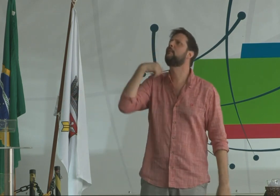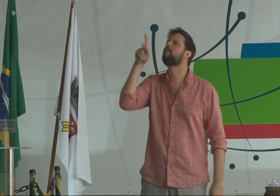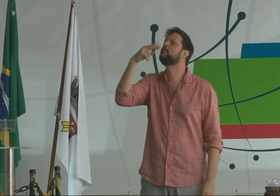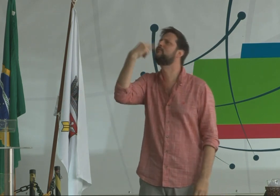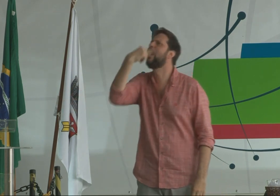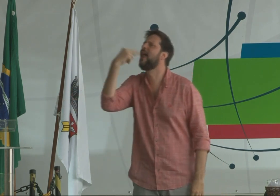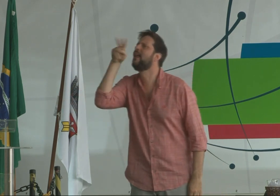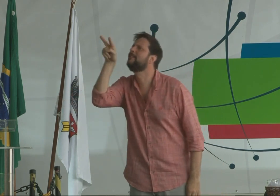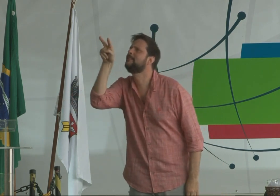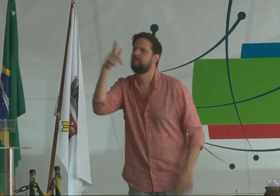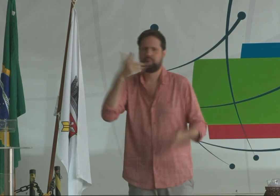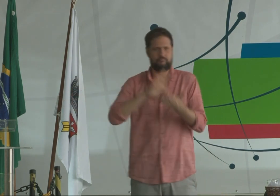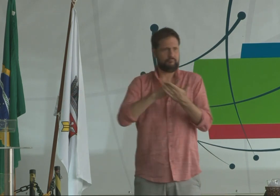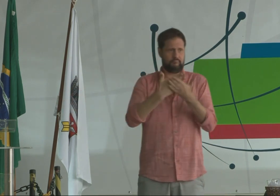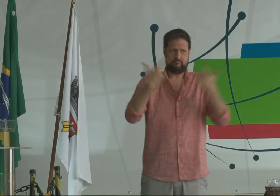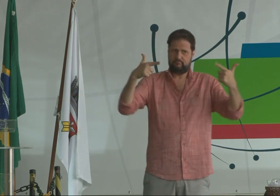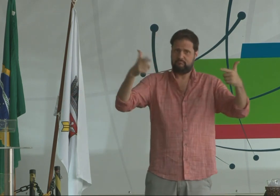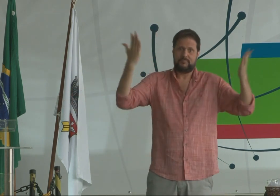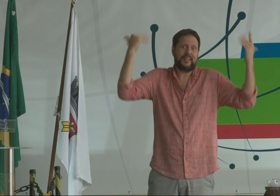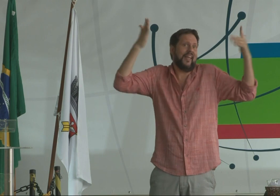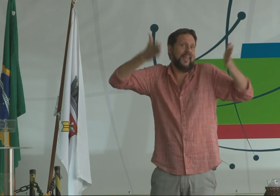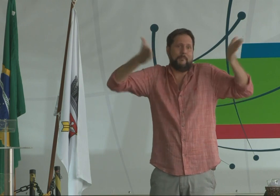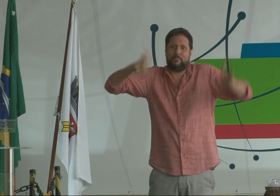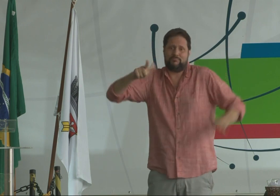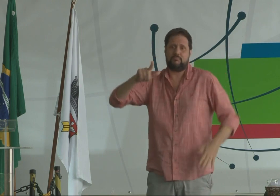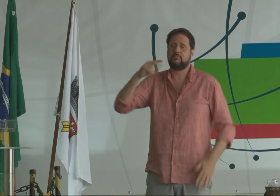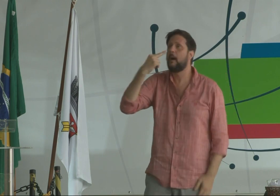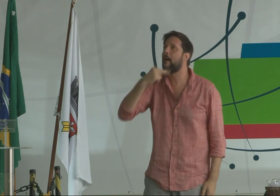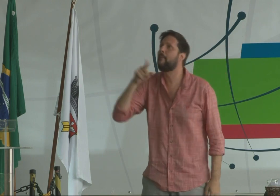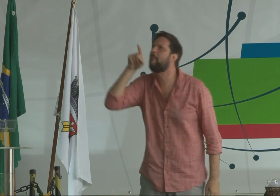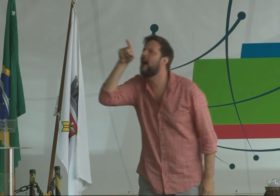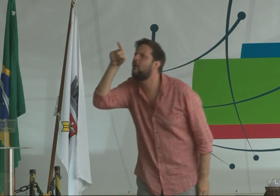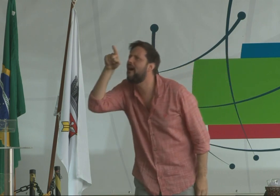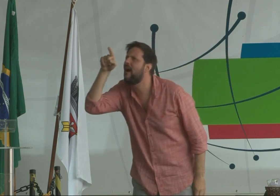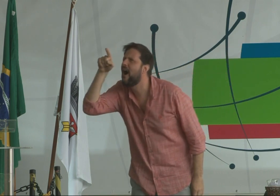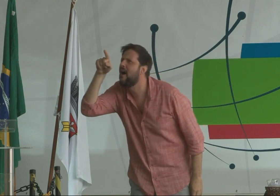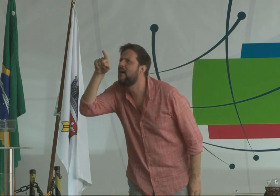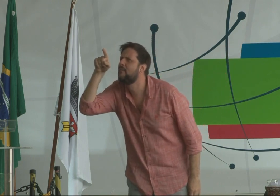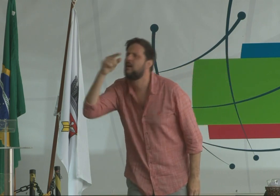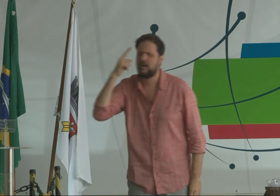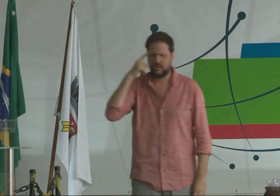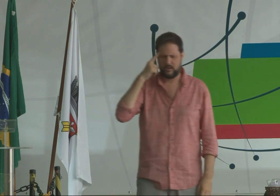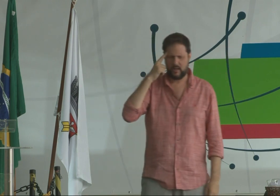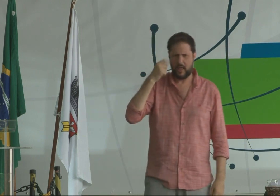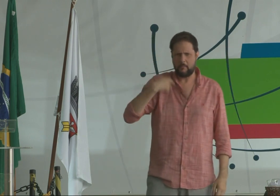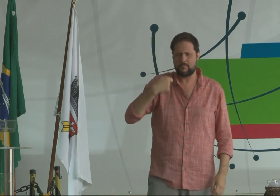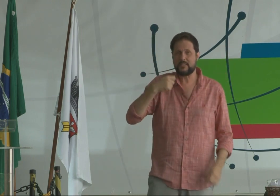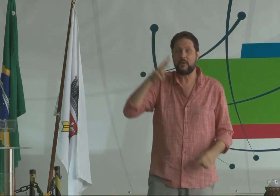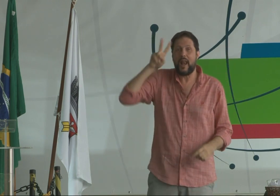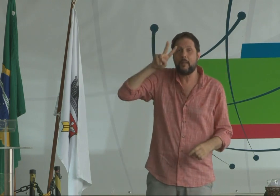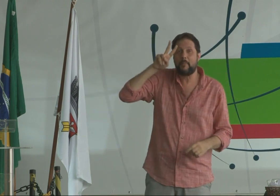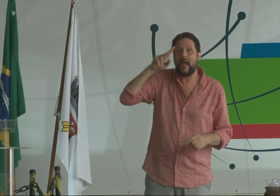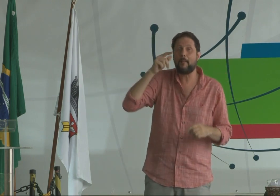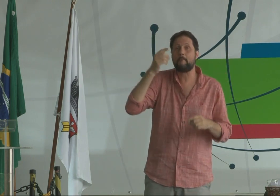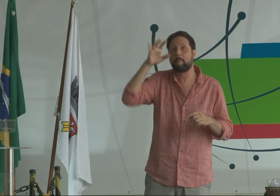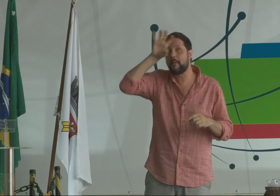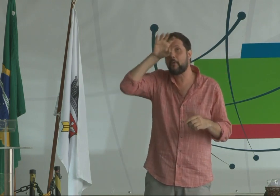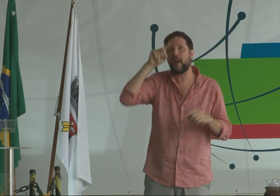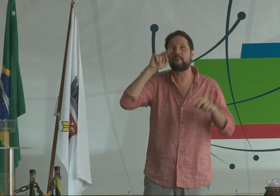Mas, por exemplo, quando a gente está num contexto que não tem intérprete, não tem acessibilidade, tentar conseguir acompanhar tudo plenamente